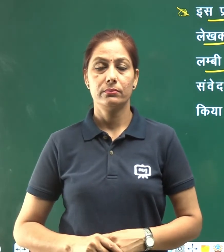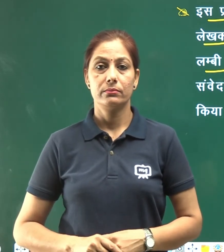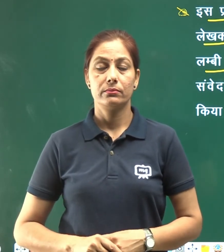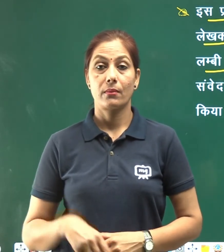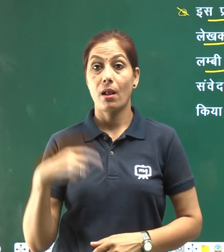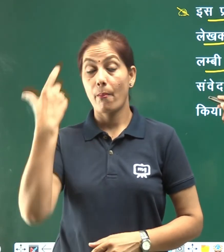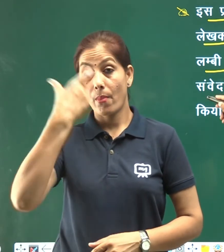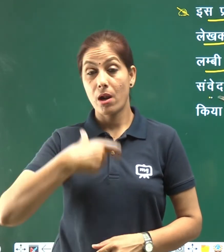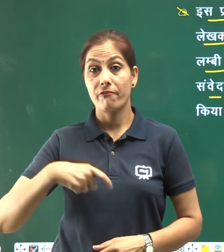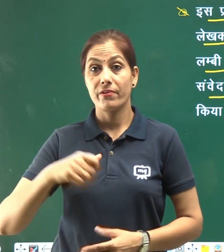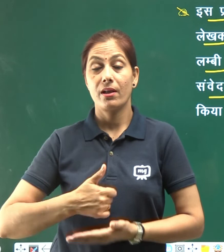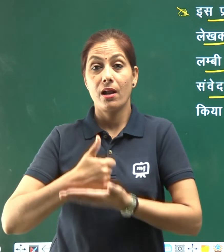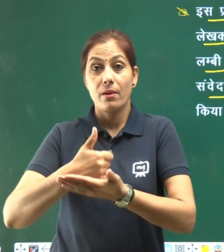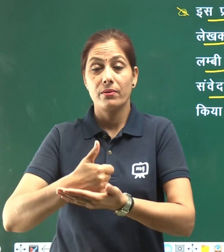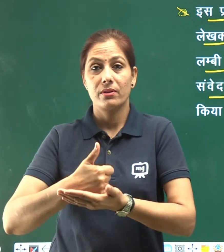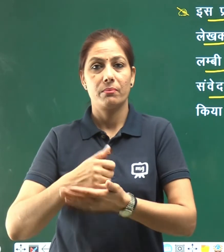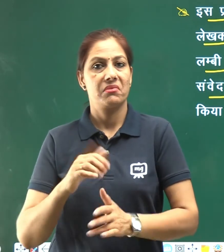मानवीय संवेदनहीनता पर